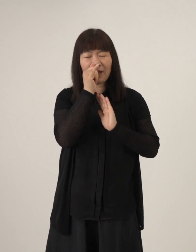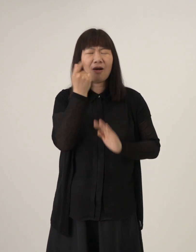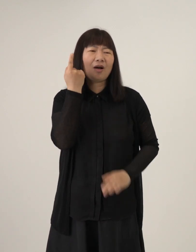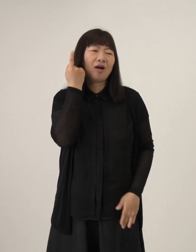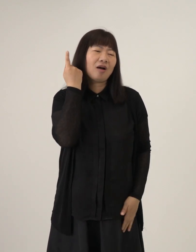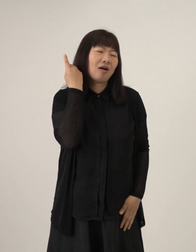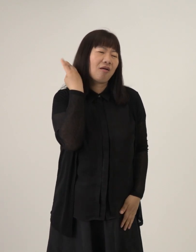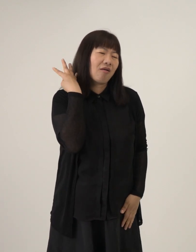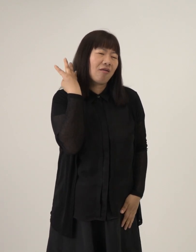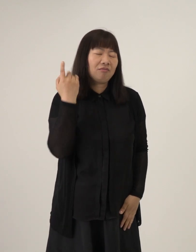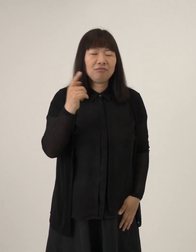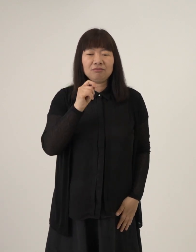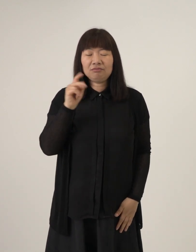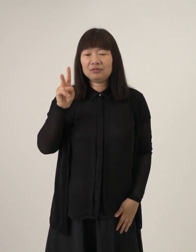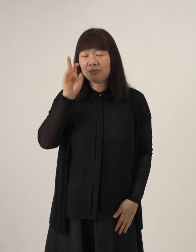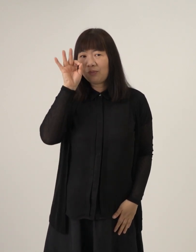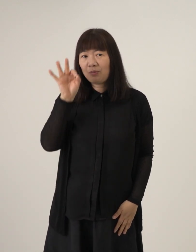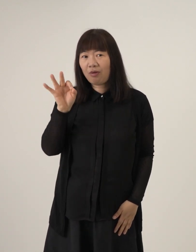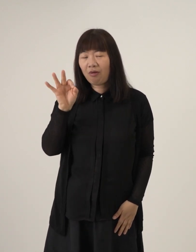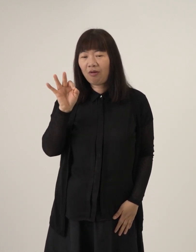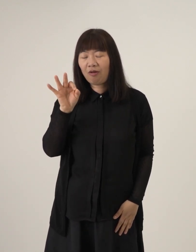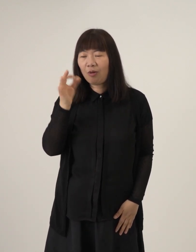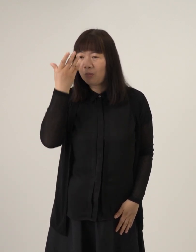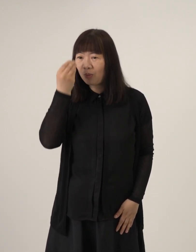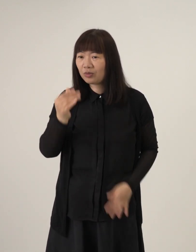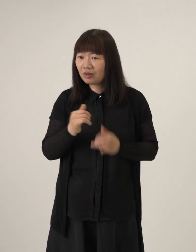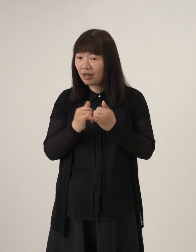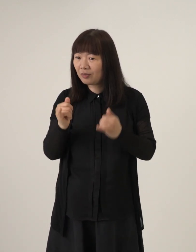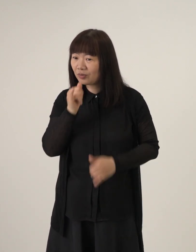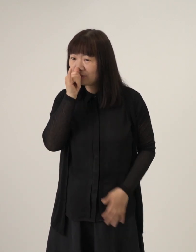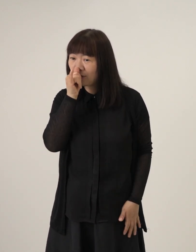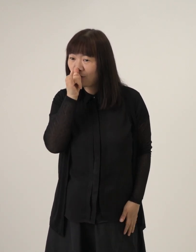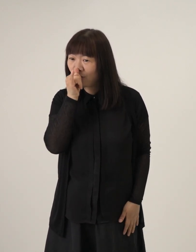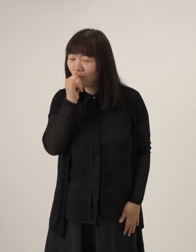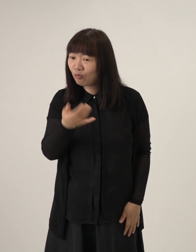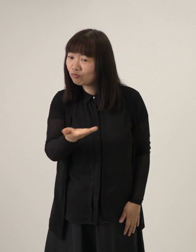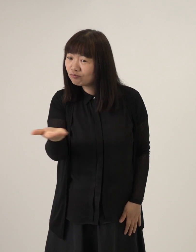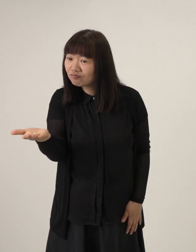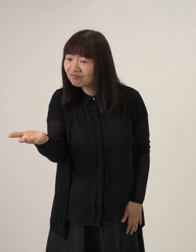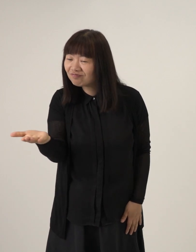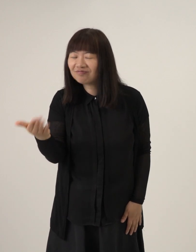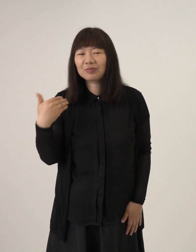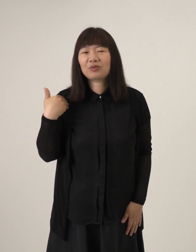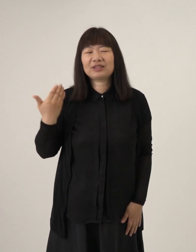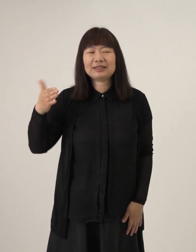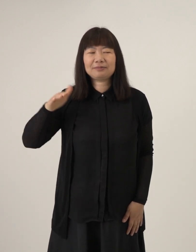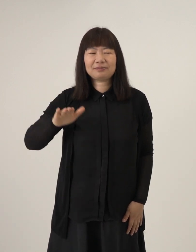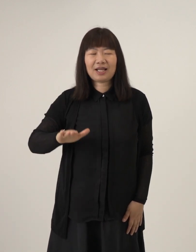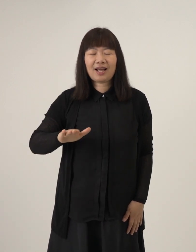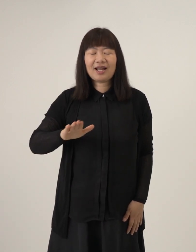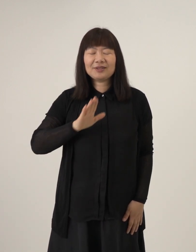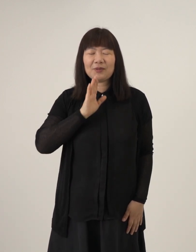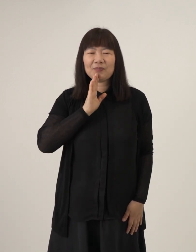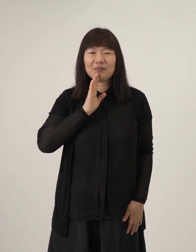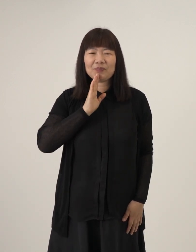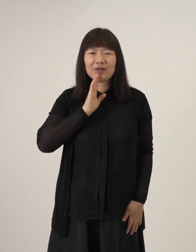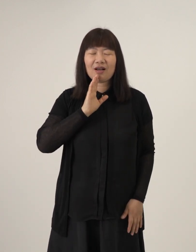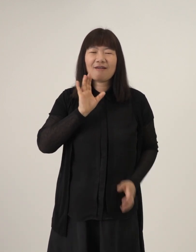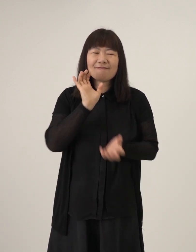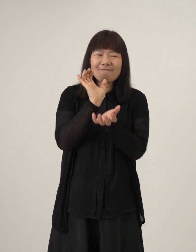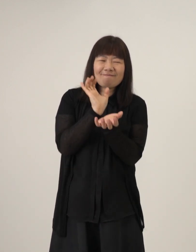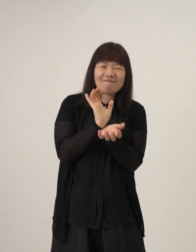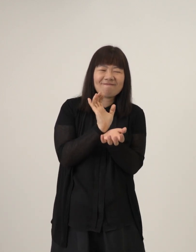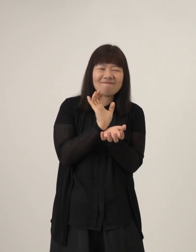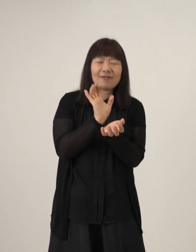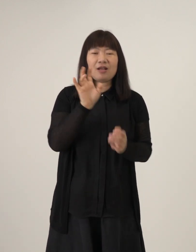전에 TV를 보는데 아마 그거 보신 분들 혹시 계신가 모르겠습니다만은 무한도전만 보지